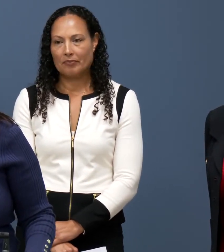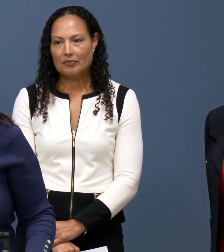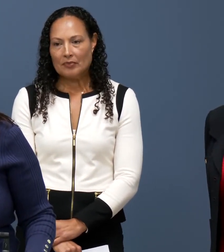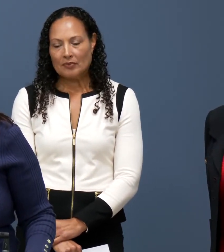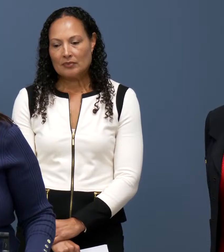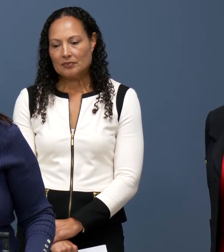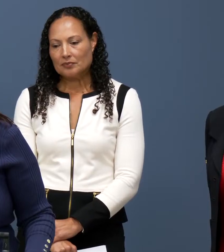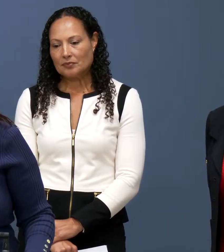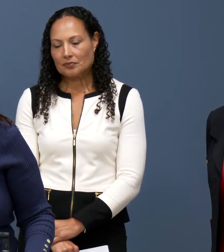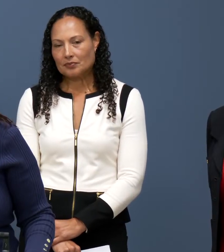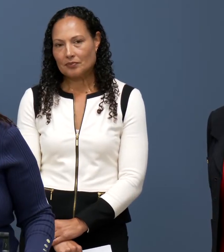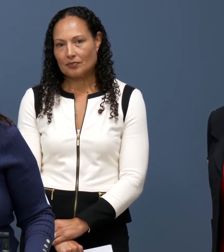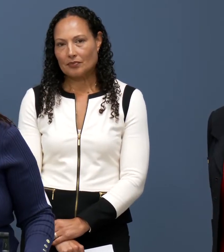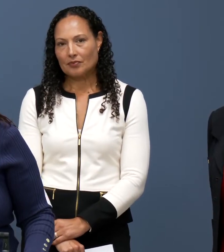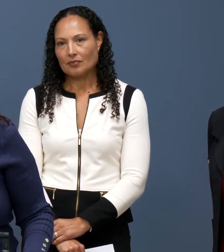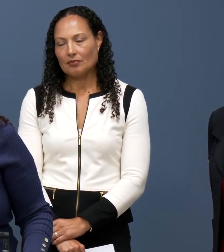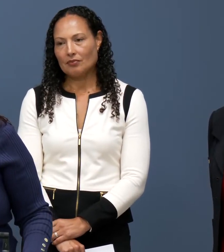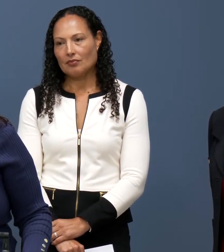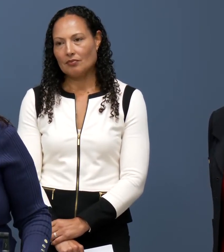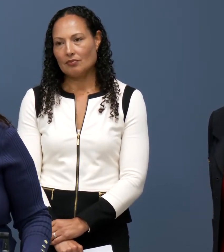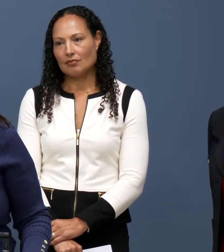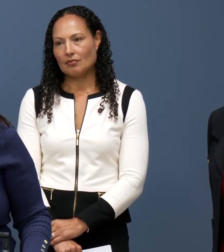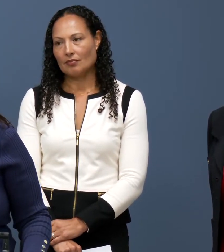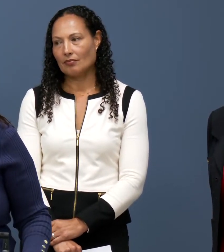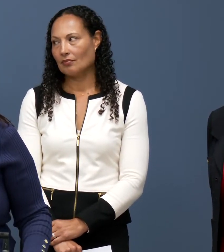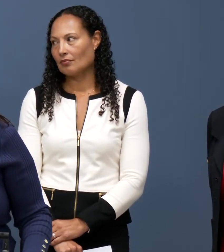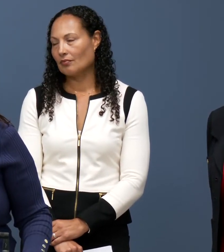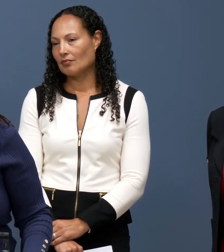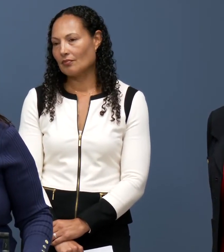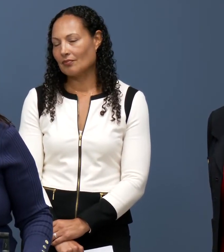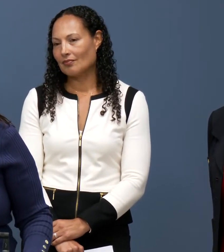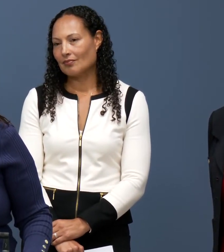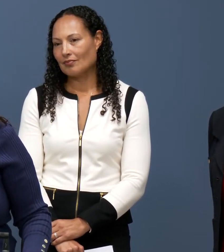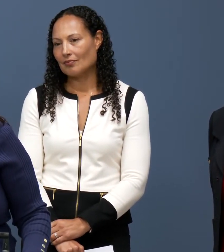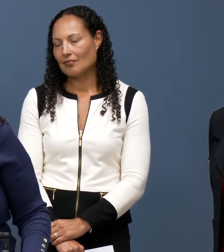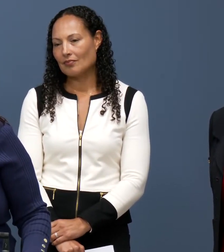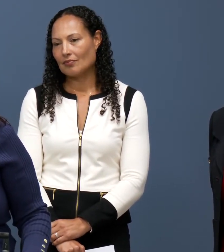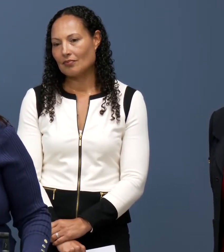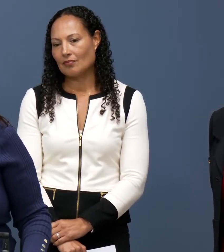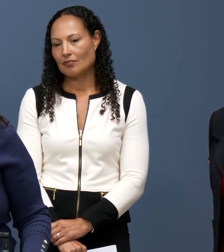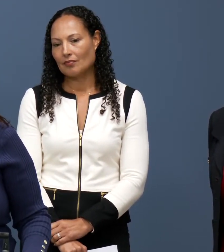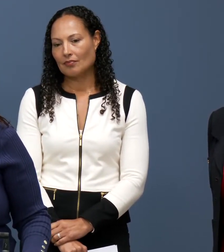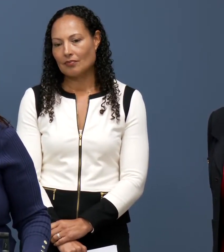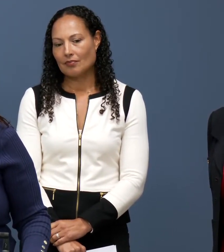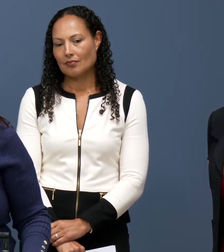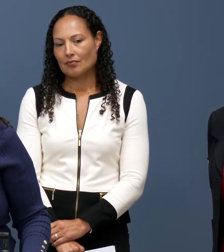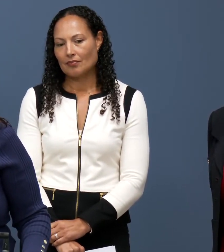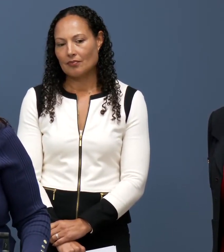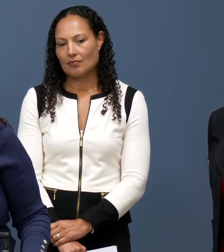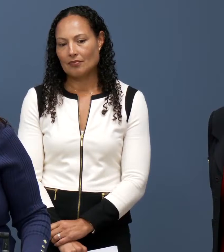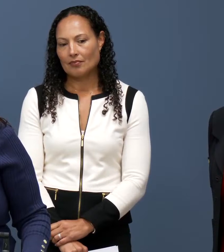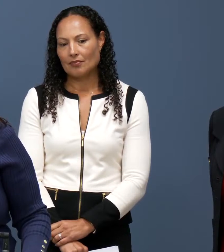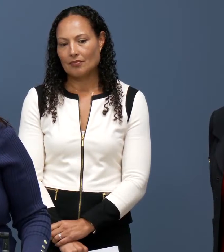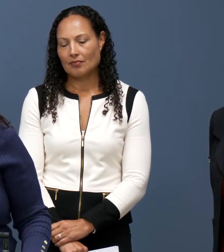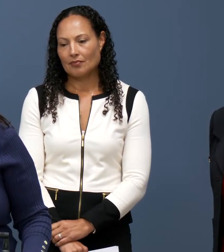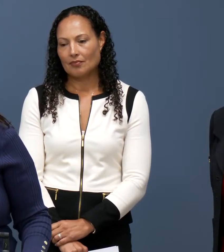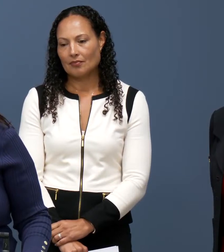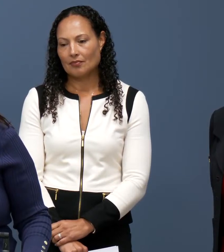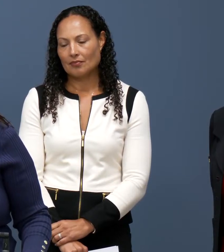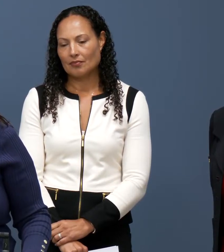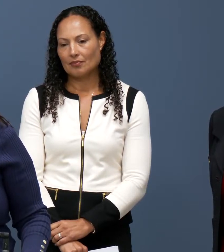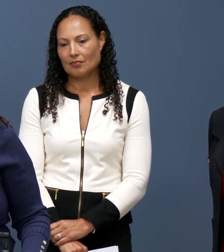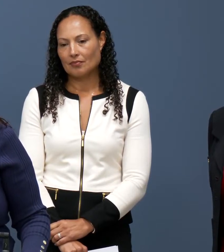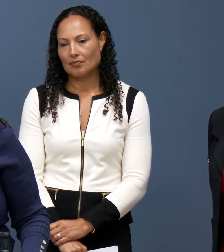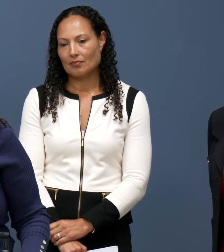Declarar la situación de emergencia nos permitió poner en marcha la estructura necesaria para hacer frente a esta crisis